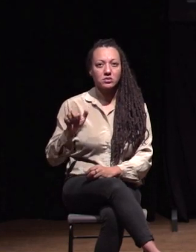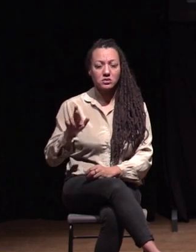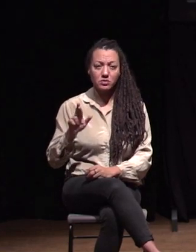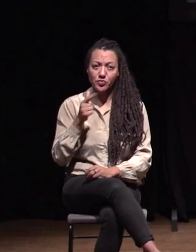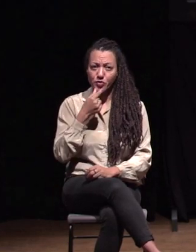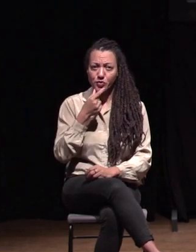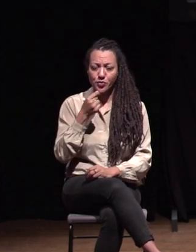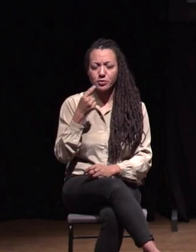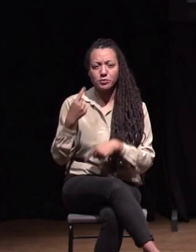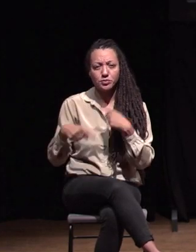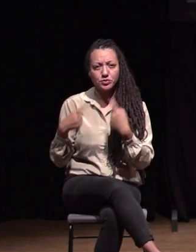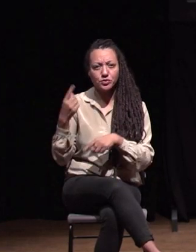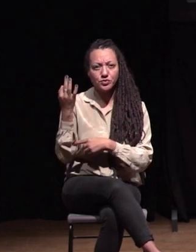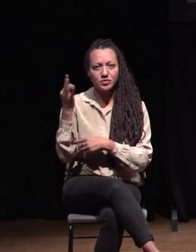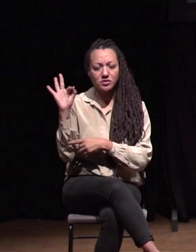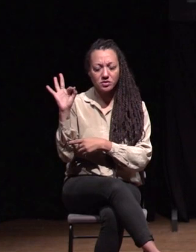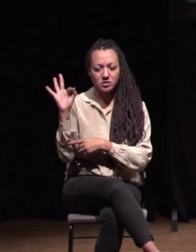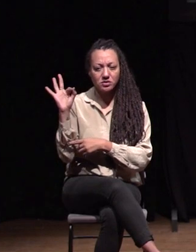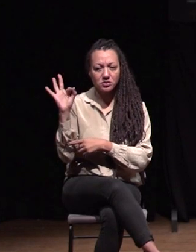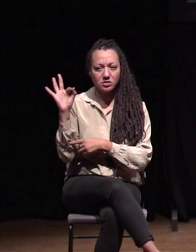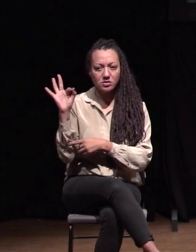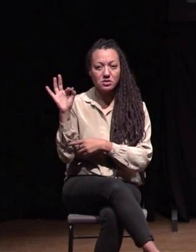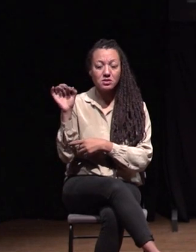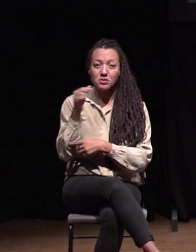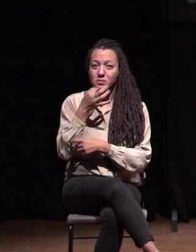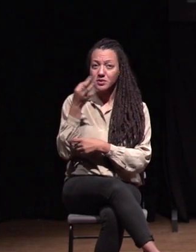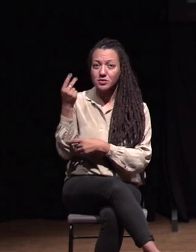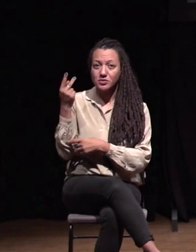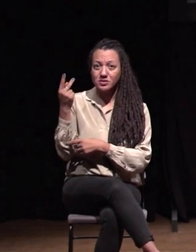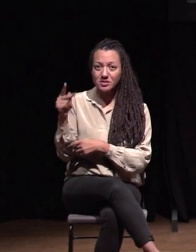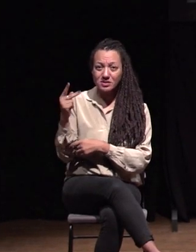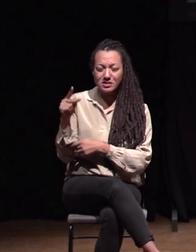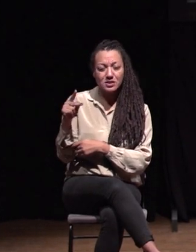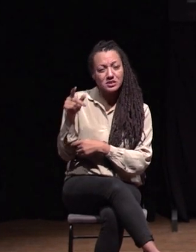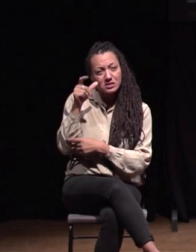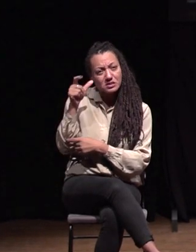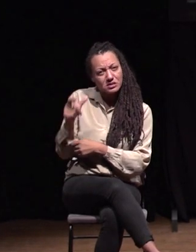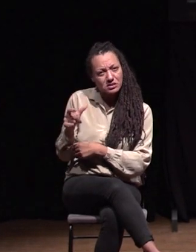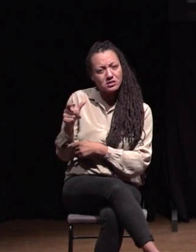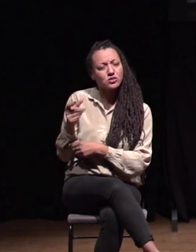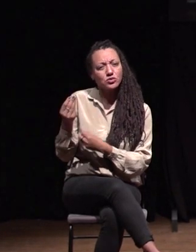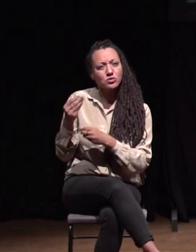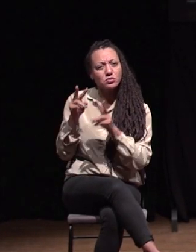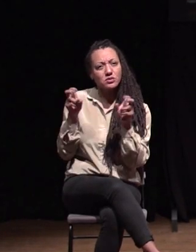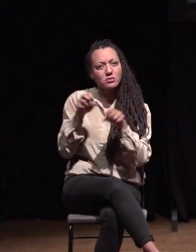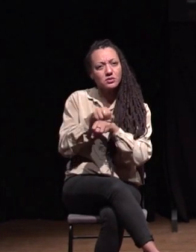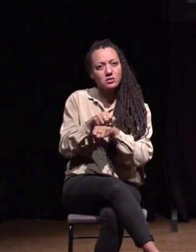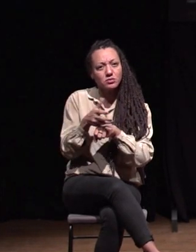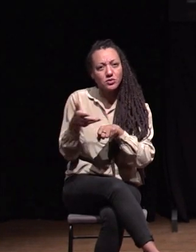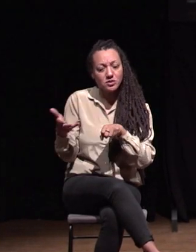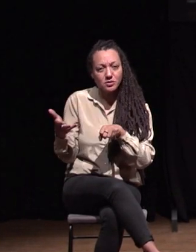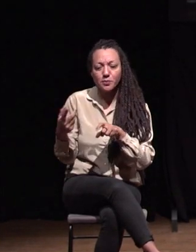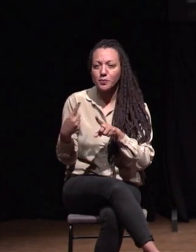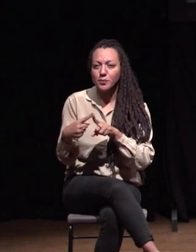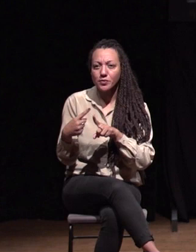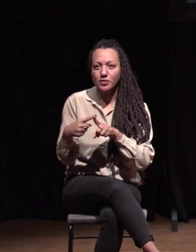francês, ainda vivo, e que fala de uma forma muito interessante sobre a democracia. Que a